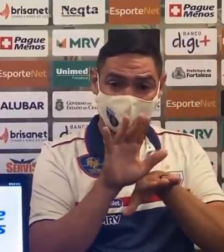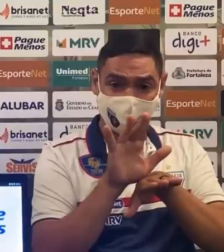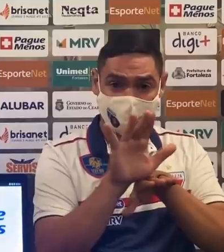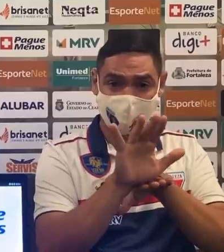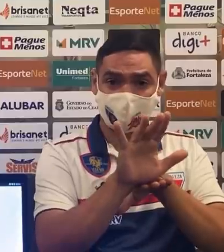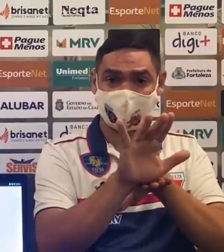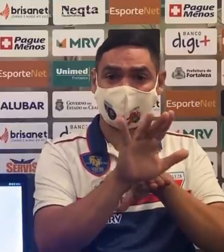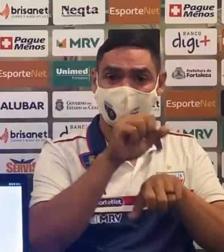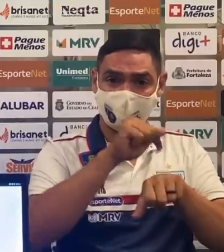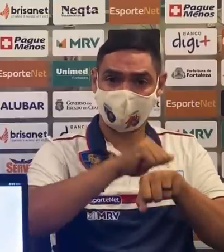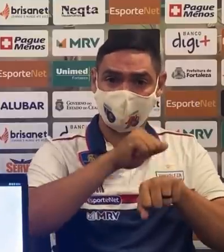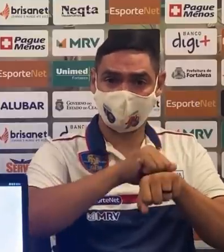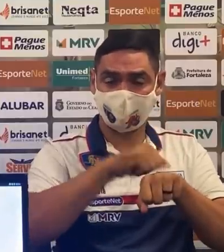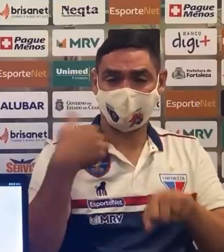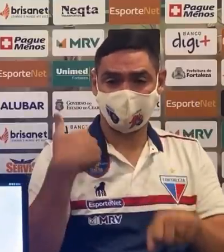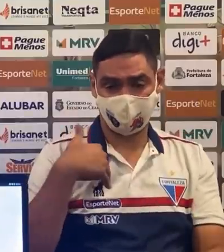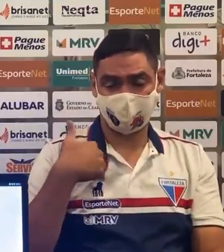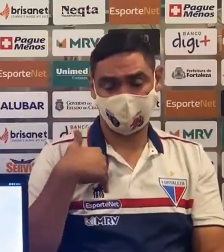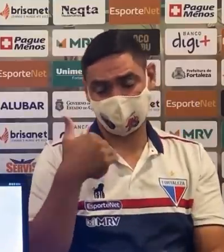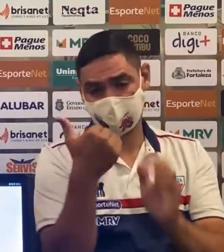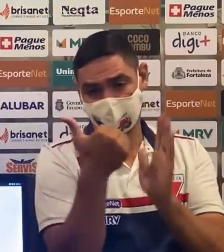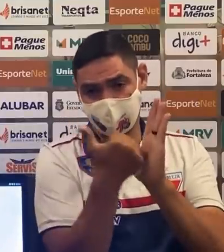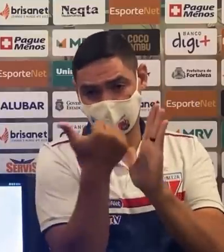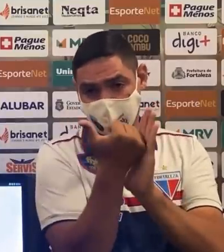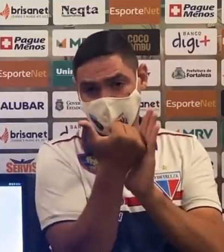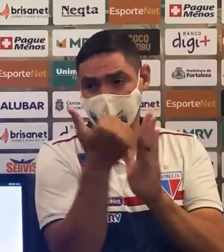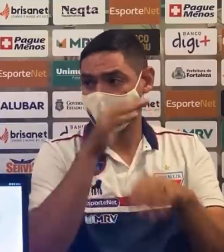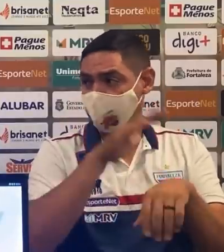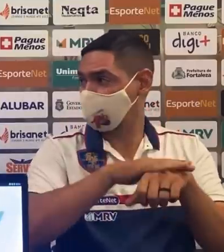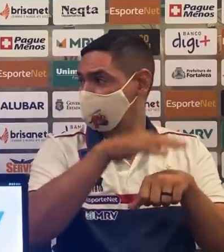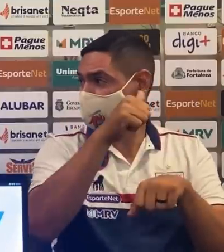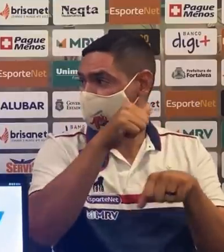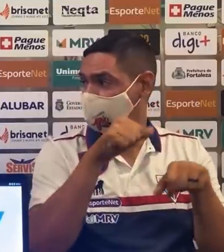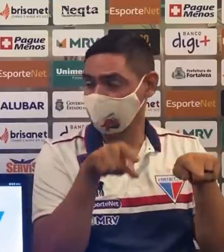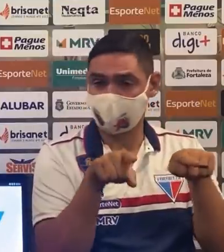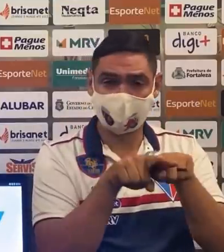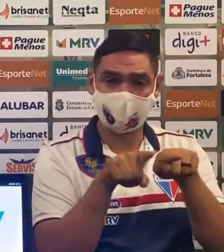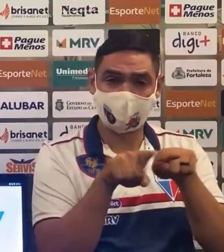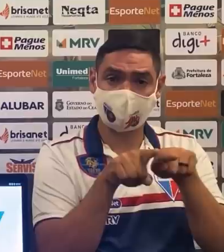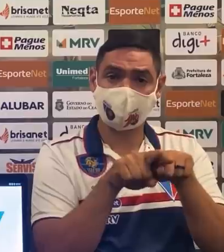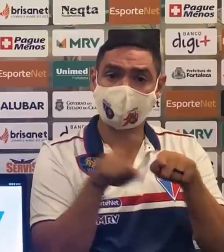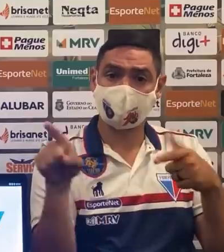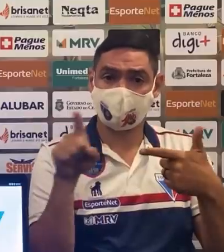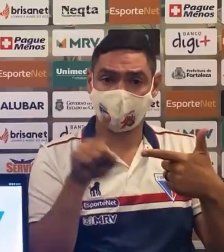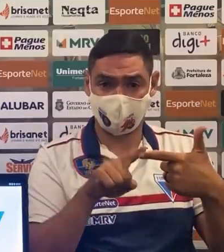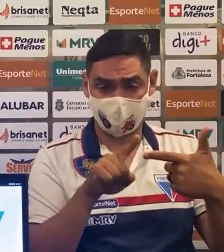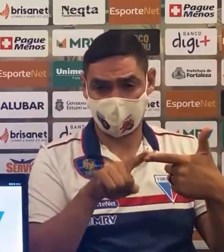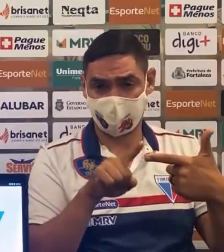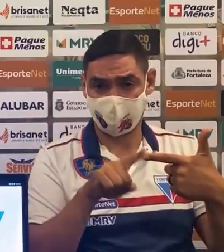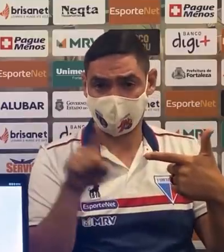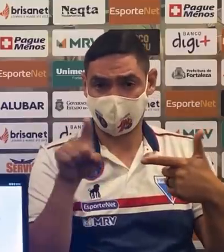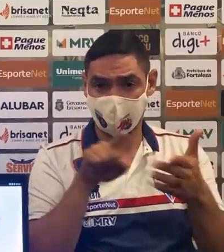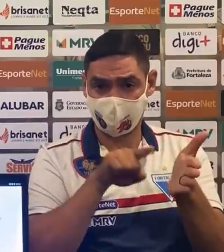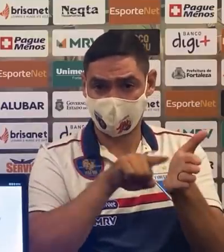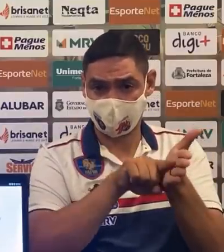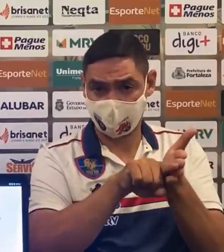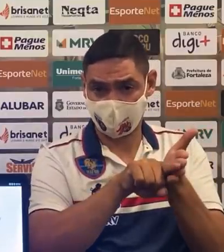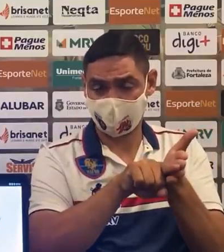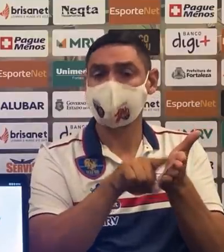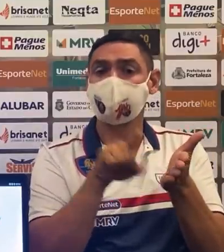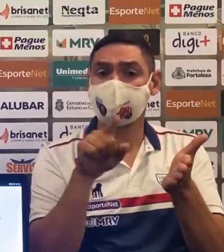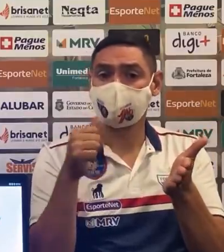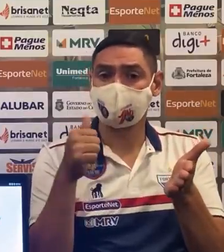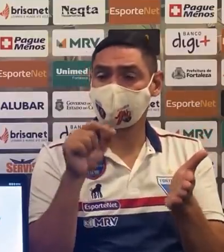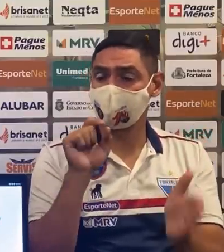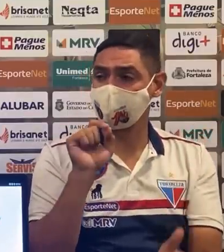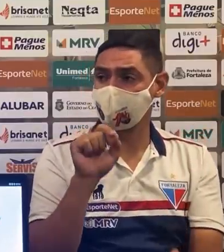e o adversário foi superior. Em relação à segunda pergunta... sobre o Fortaleza no